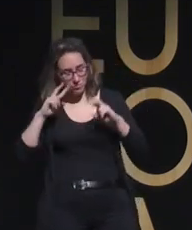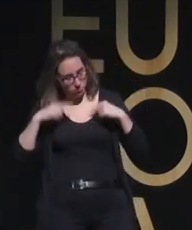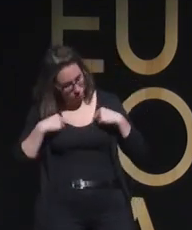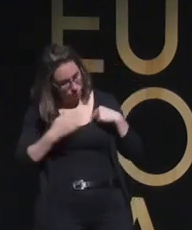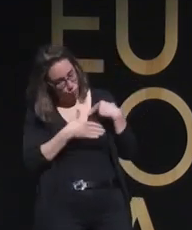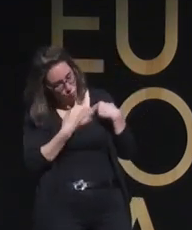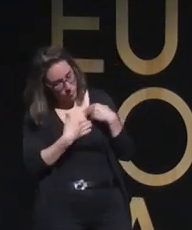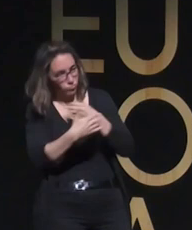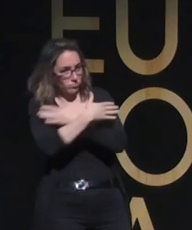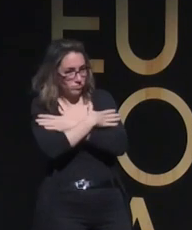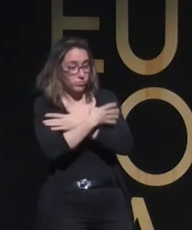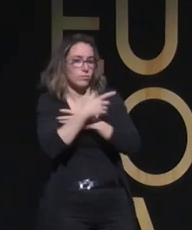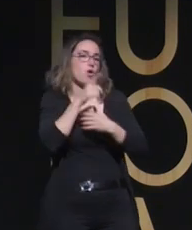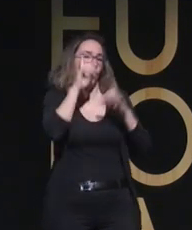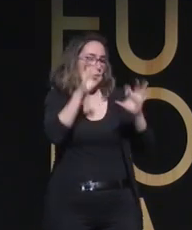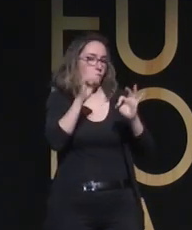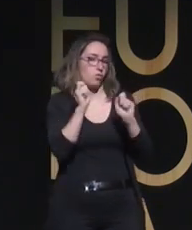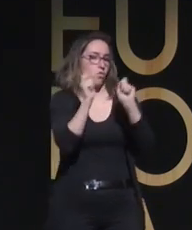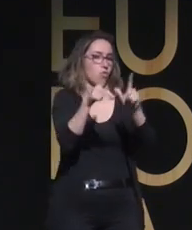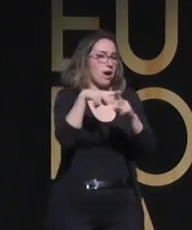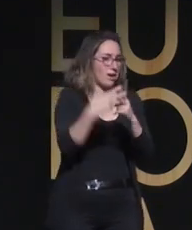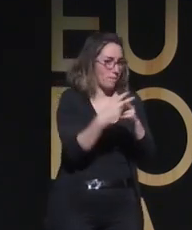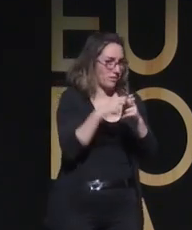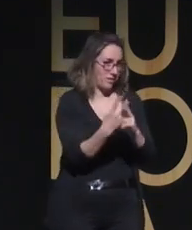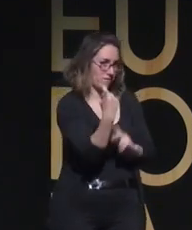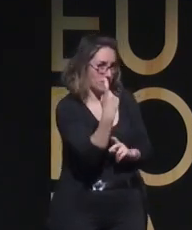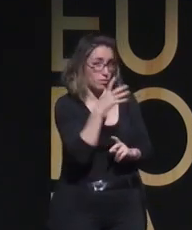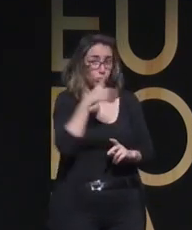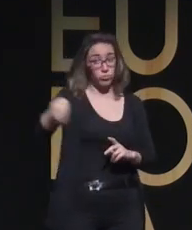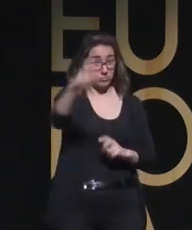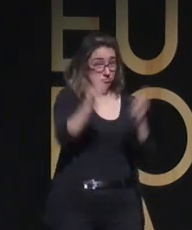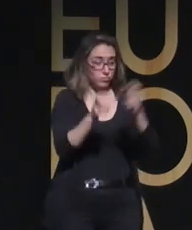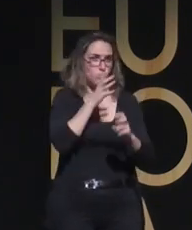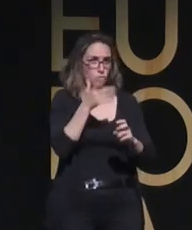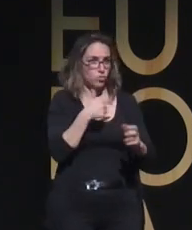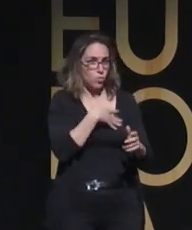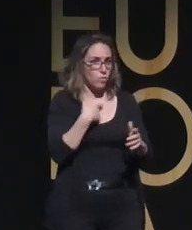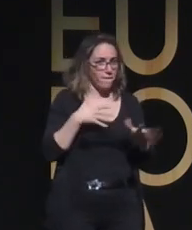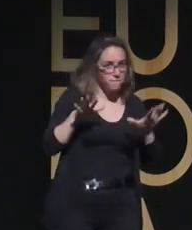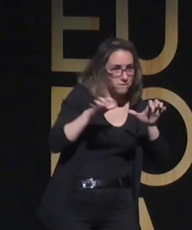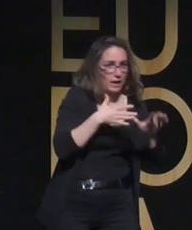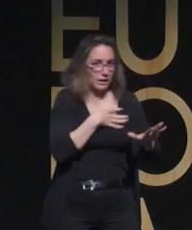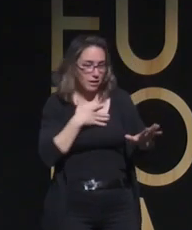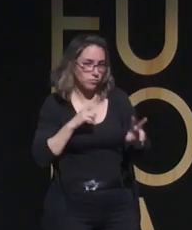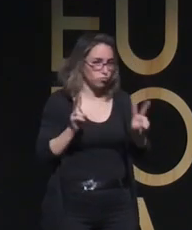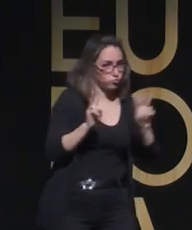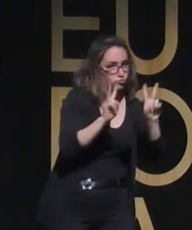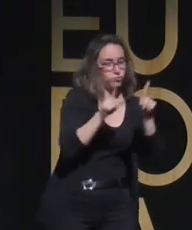dotarse de herramientas, y yo creo que la gente que está aquí es activa, está comprometida, y lo decía yo antes, es gente que está en el top